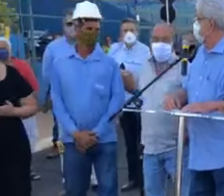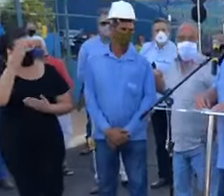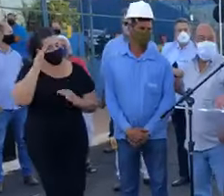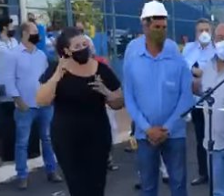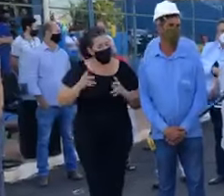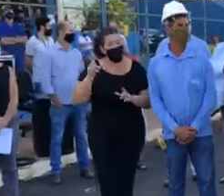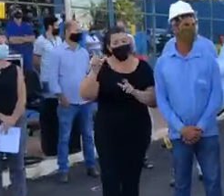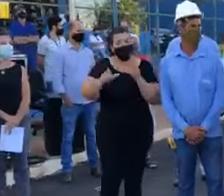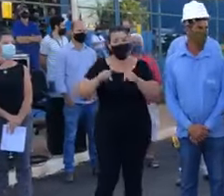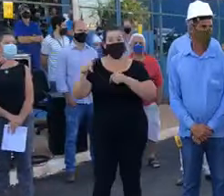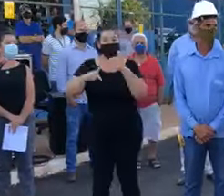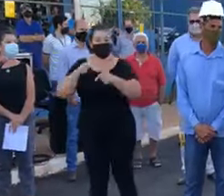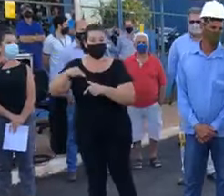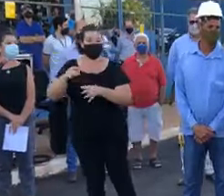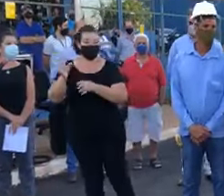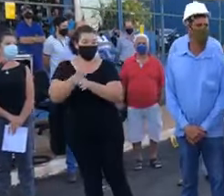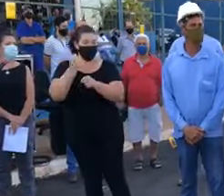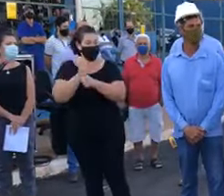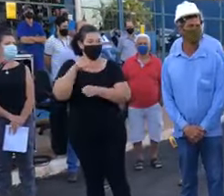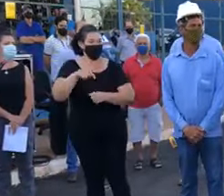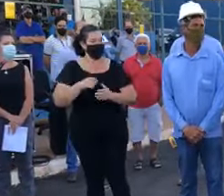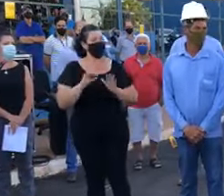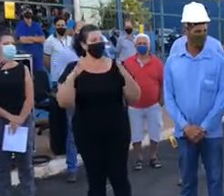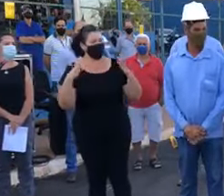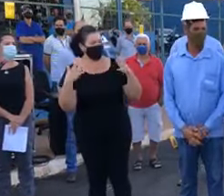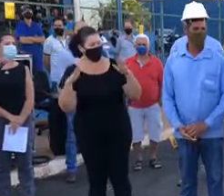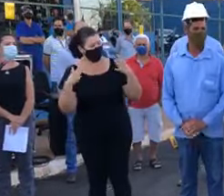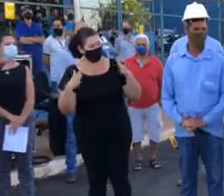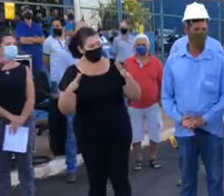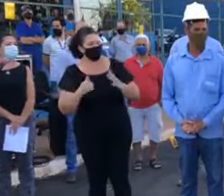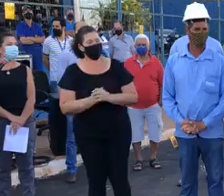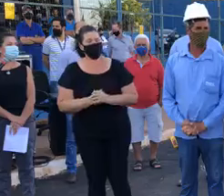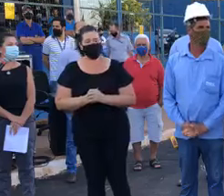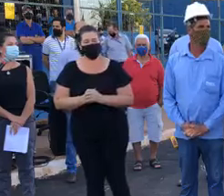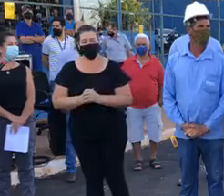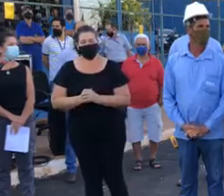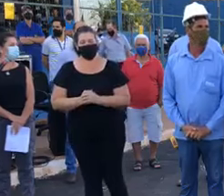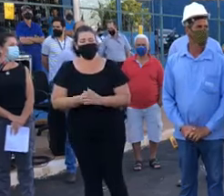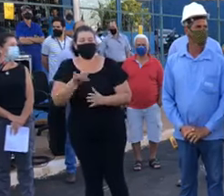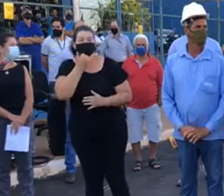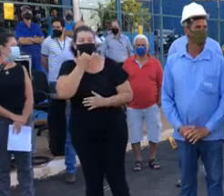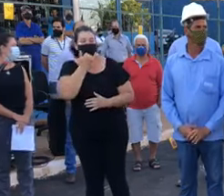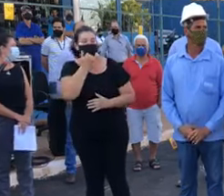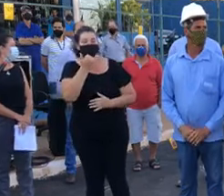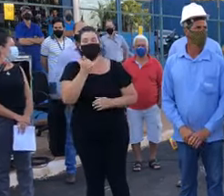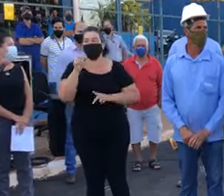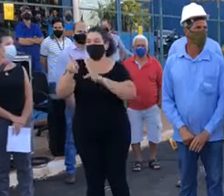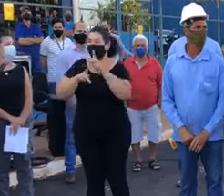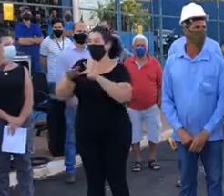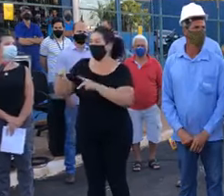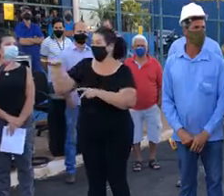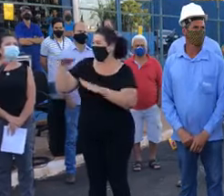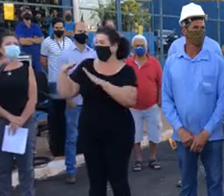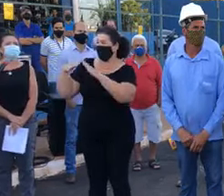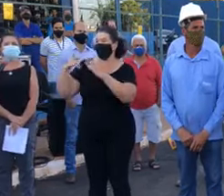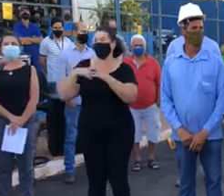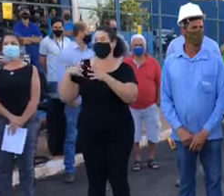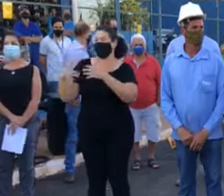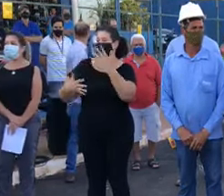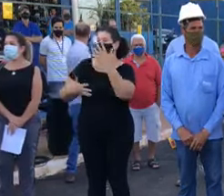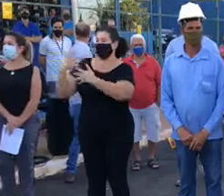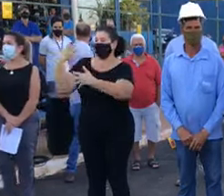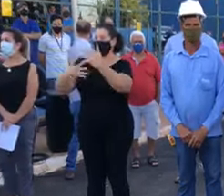trabalhadores que trabalharam nessa obra aqui. Parabéns. Peço desculpas ao povo de toda a região pelo encontro que nós